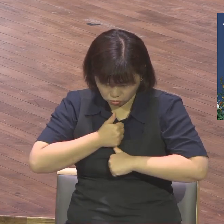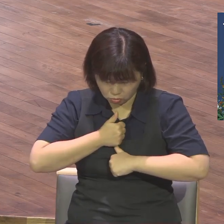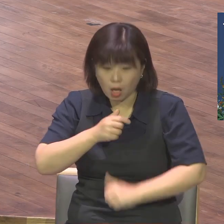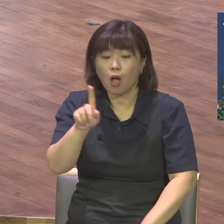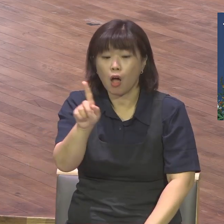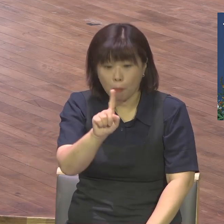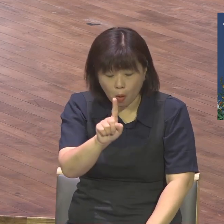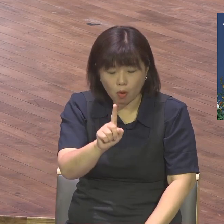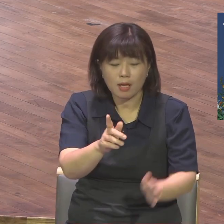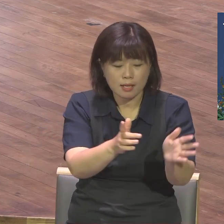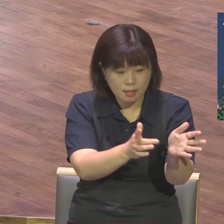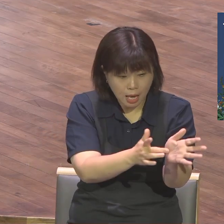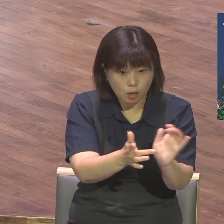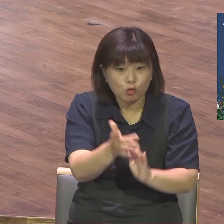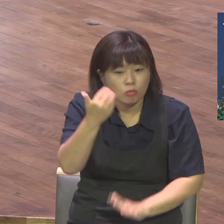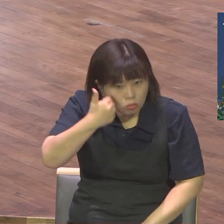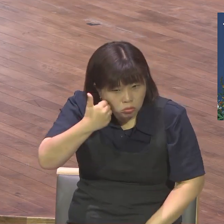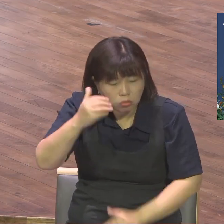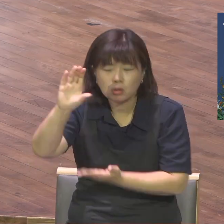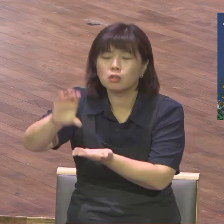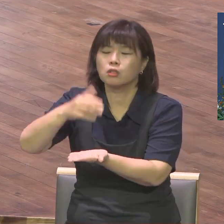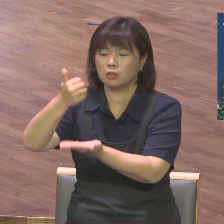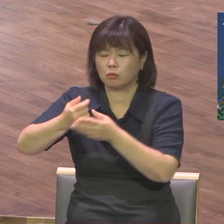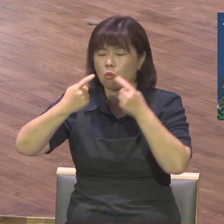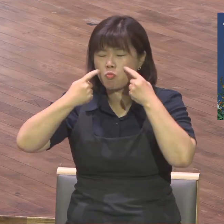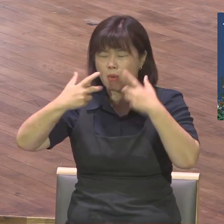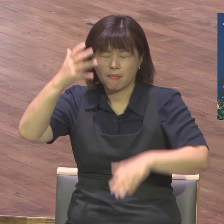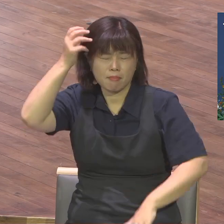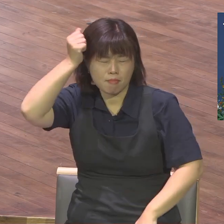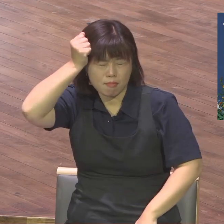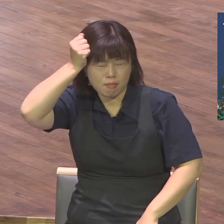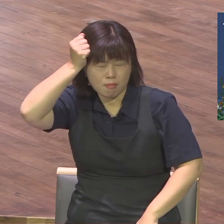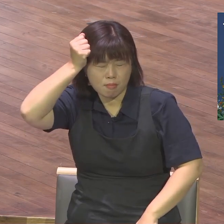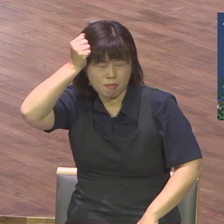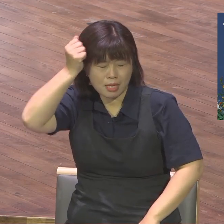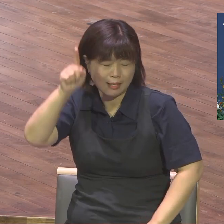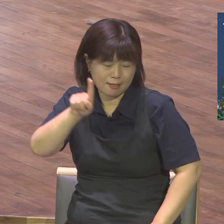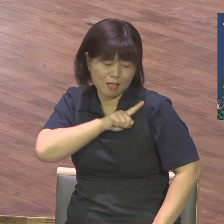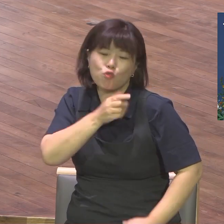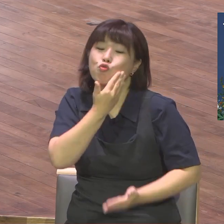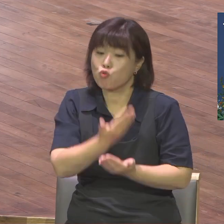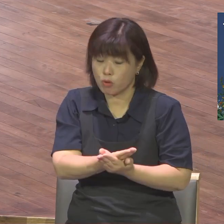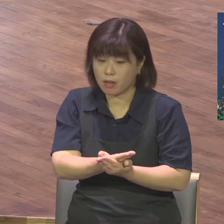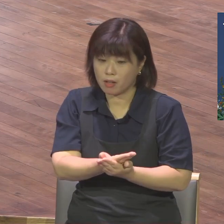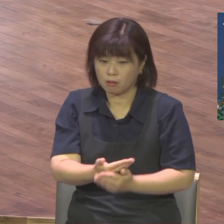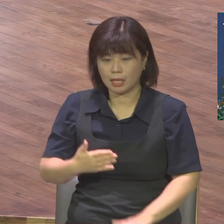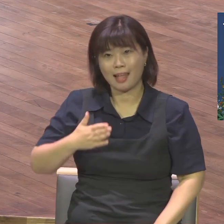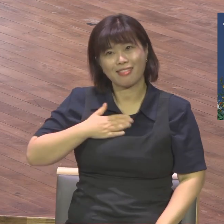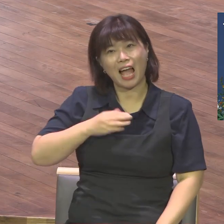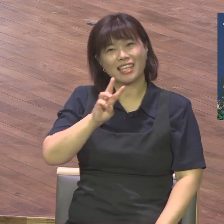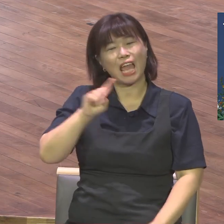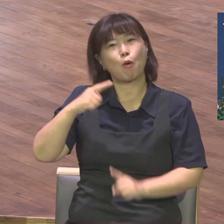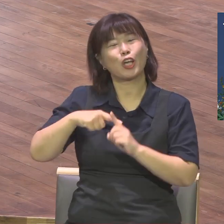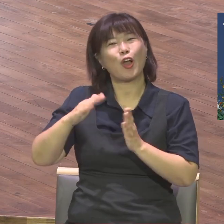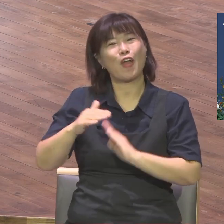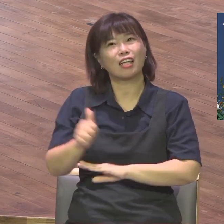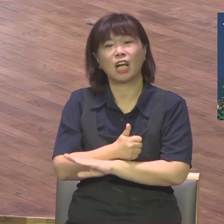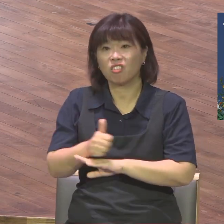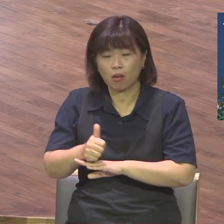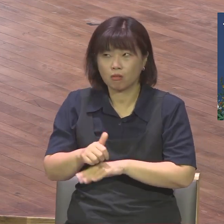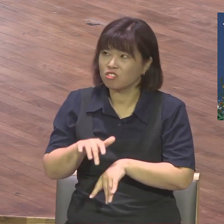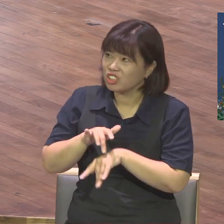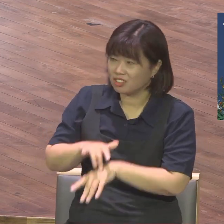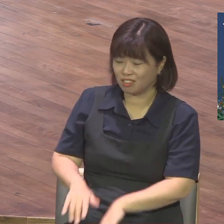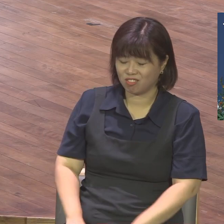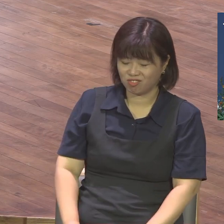최우선순이에요. 나 예언교 다니 여기 중요한 예언교 다니다 눈썹 하나 깠다가 합니다 귀신이. 답 났냐